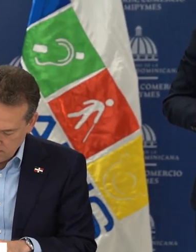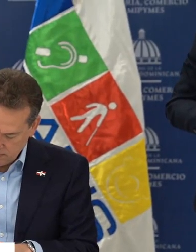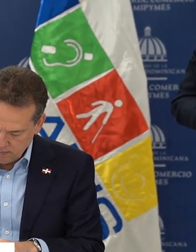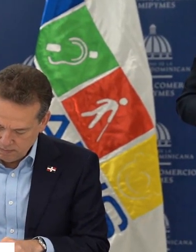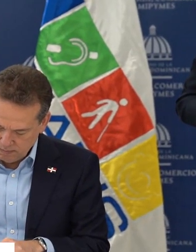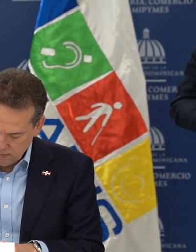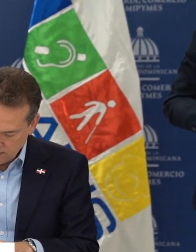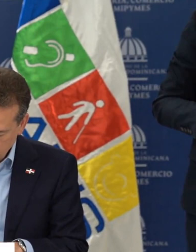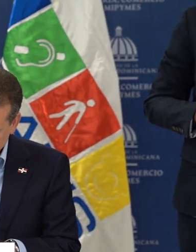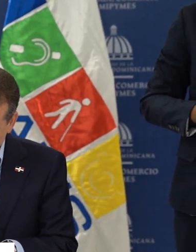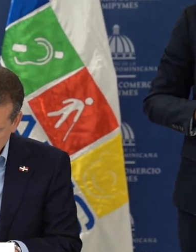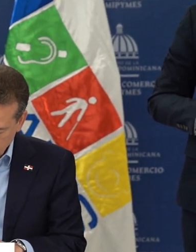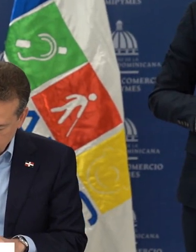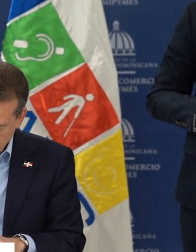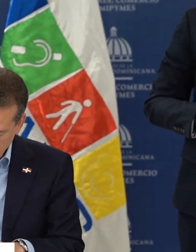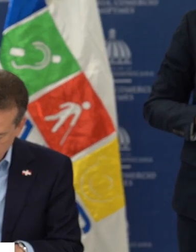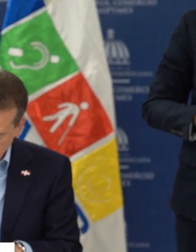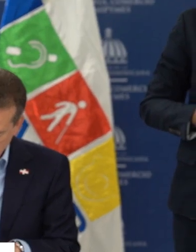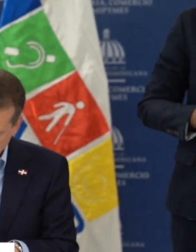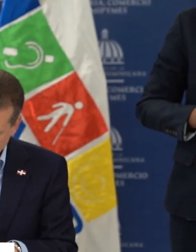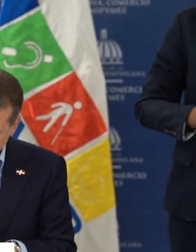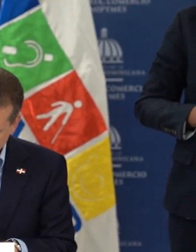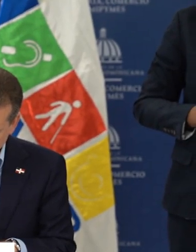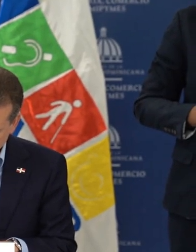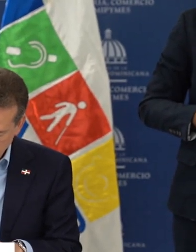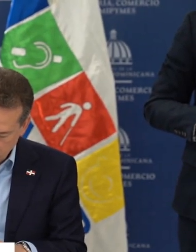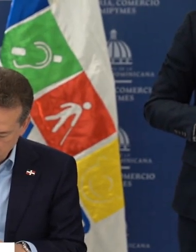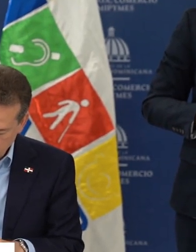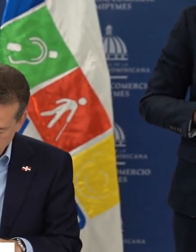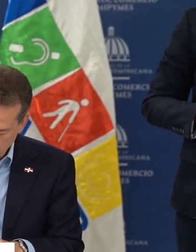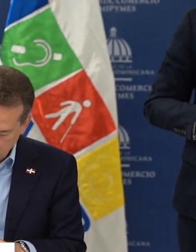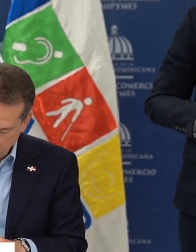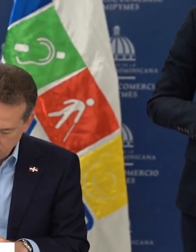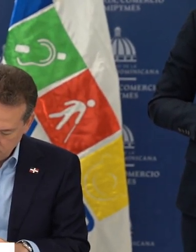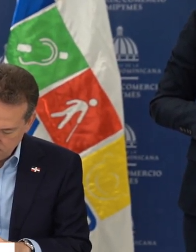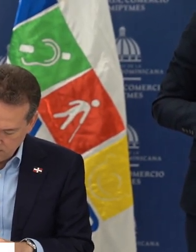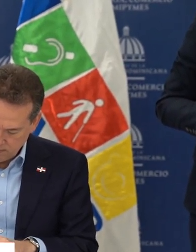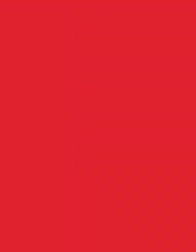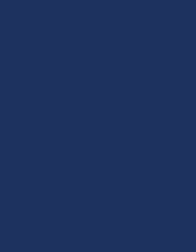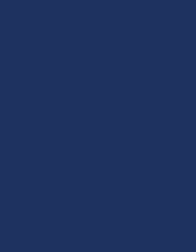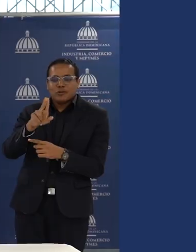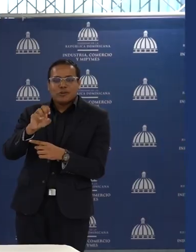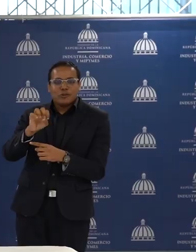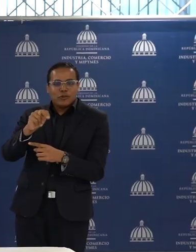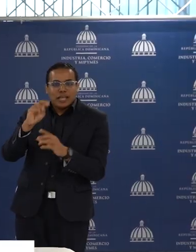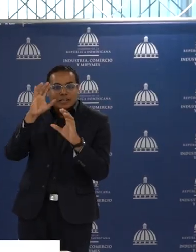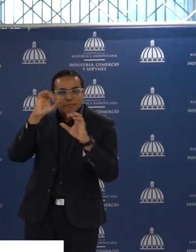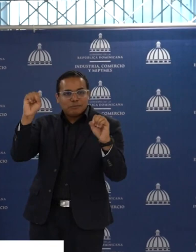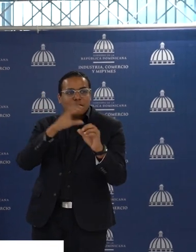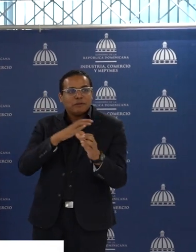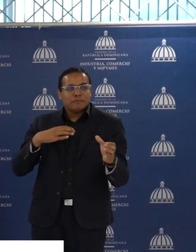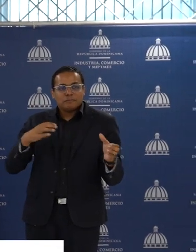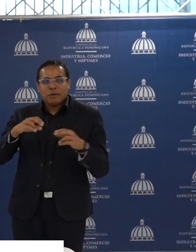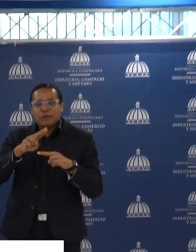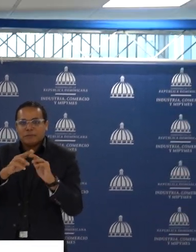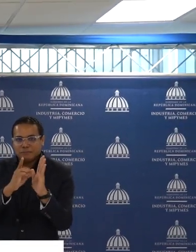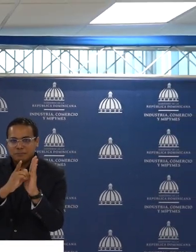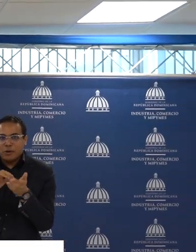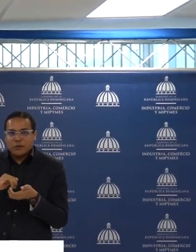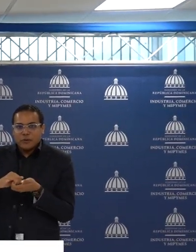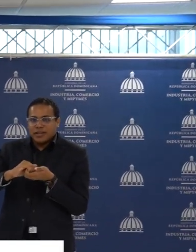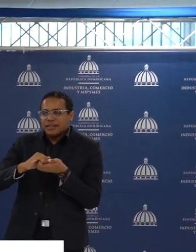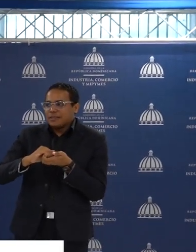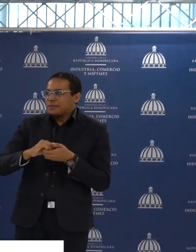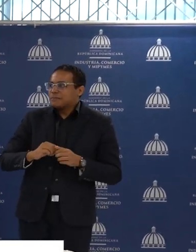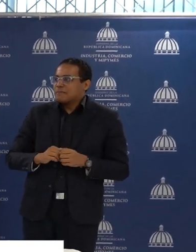CONIC y CONADIS firman acuerdo para fomentar inclusión social y laboral a personas con discapacidad. Con el objetivo de continuar fomentando una